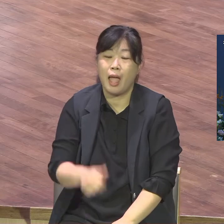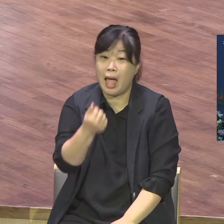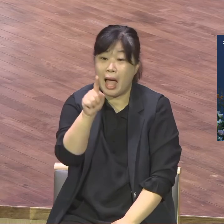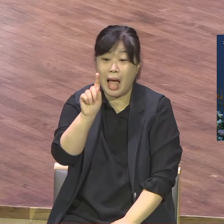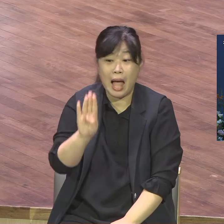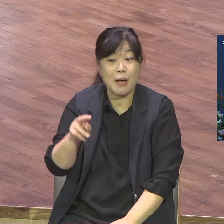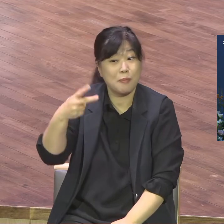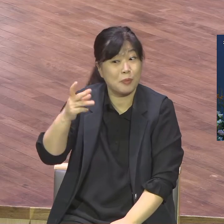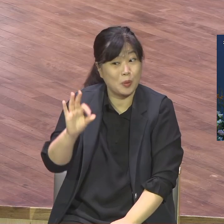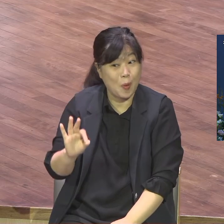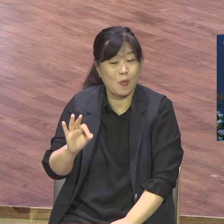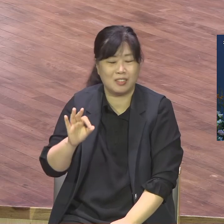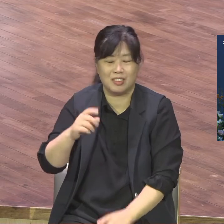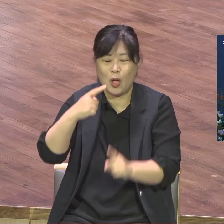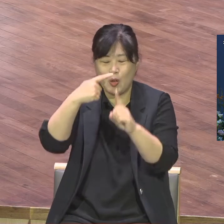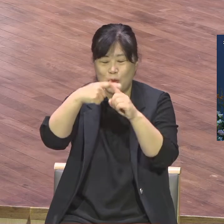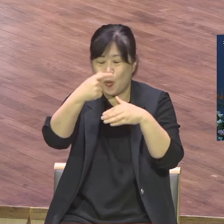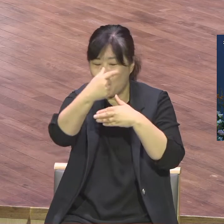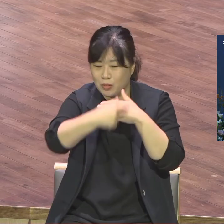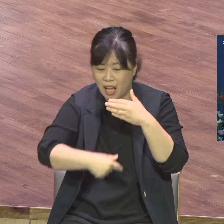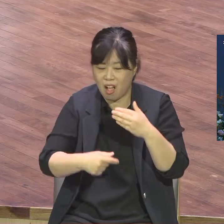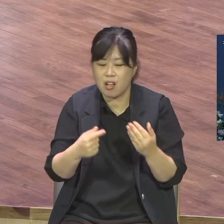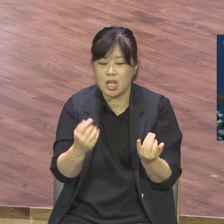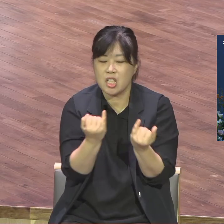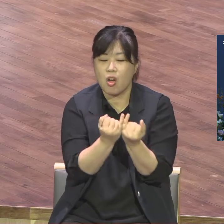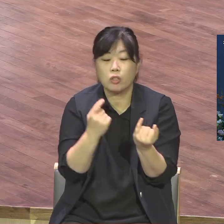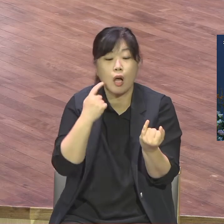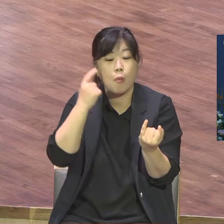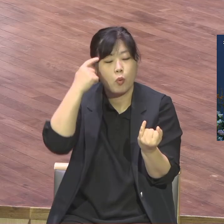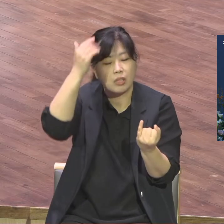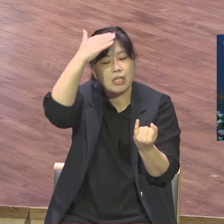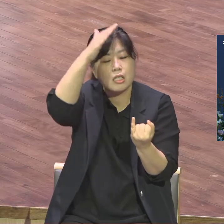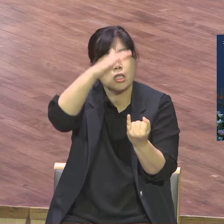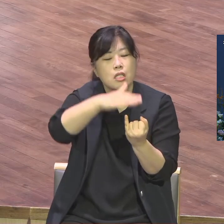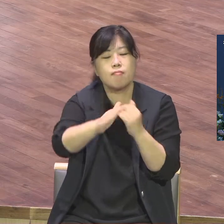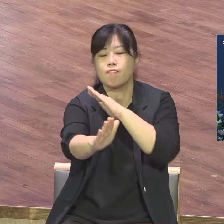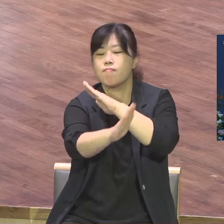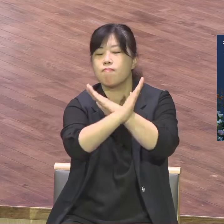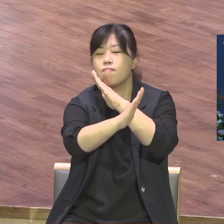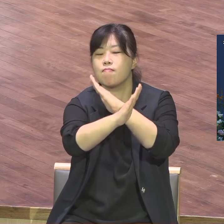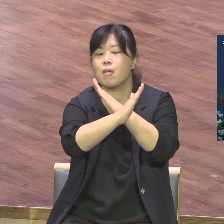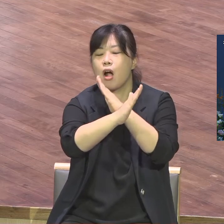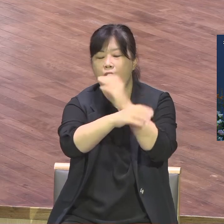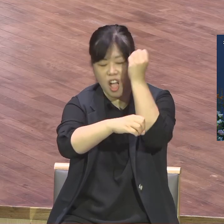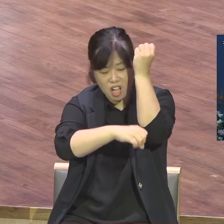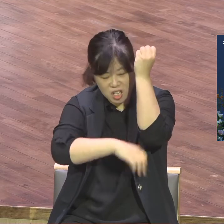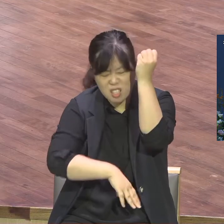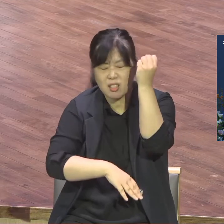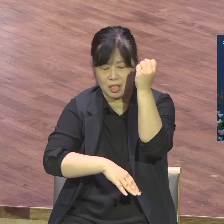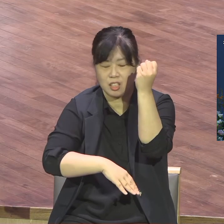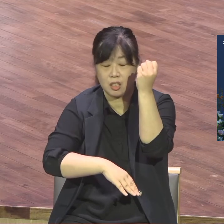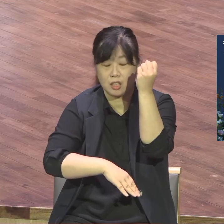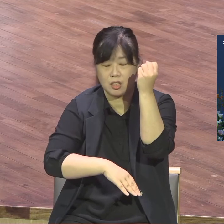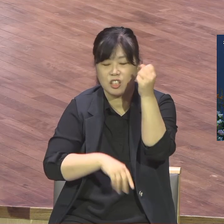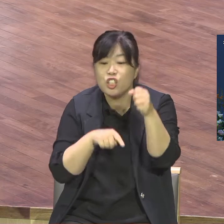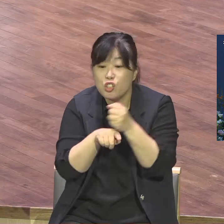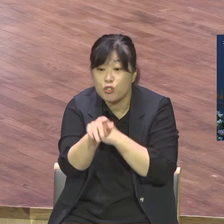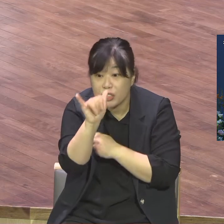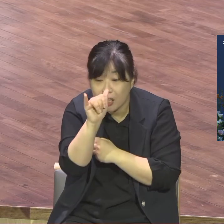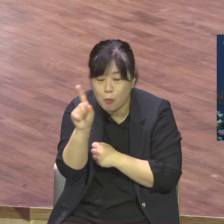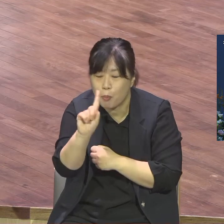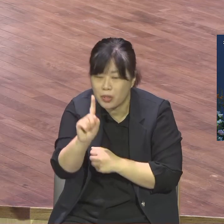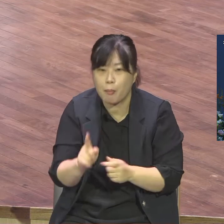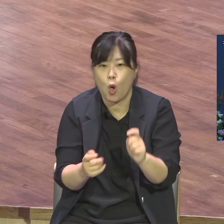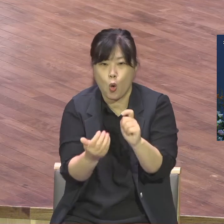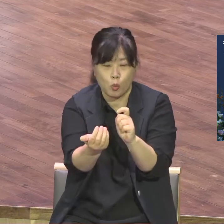합동교단에서 여성에게 목상한 수를 금지하고 있는 성경적 근거가 있습니다. 그 근거가 뭐냐? 고린도서 14장 34절입니다.